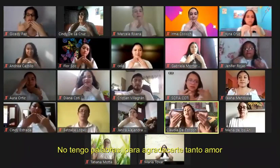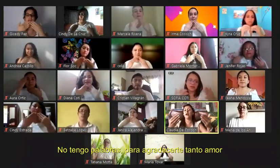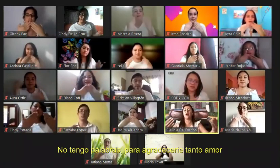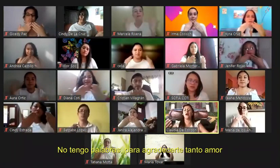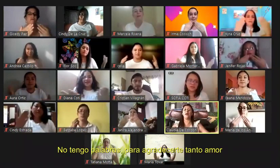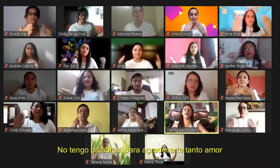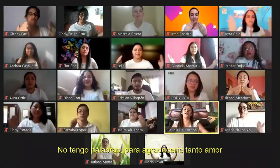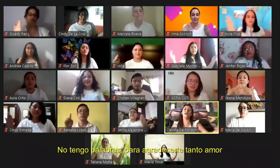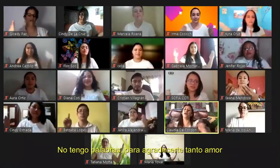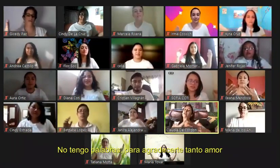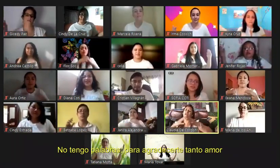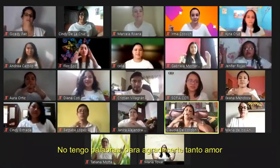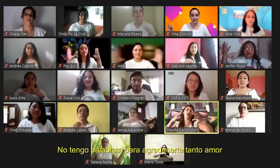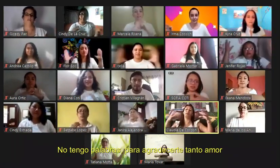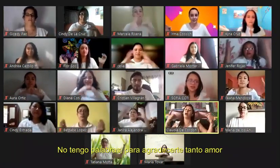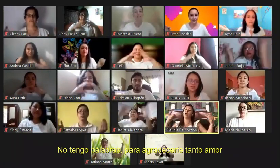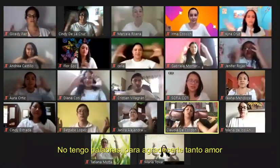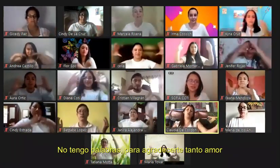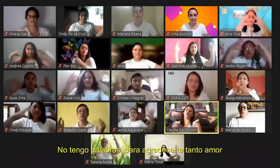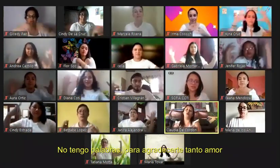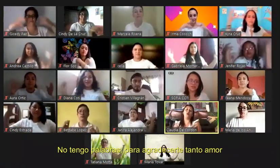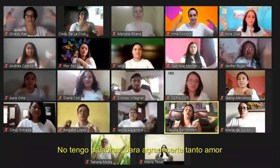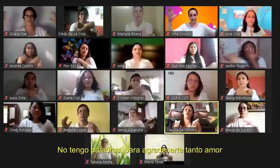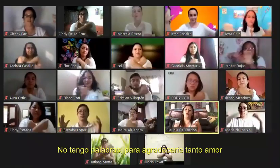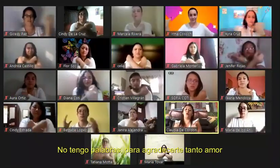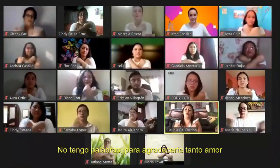agradecerte tanto amor.